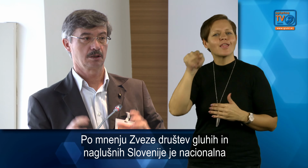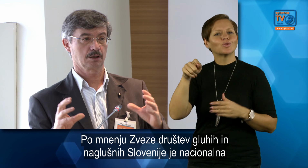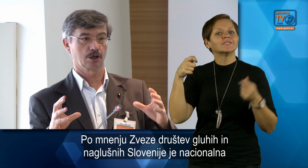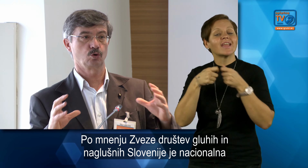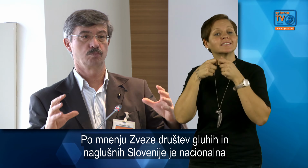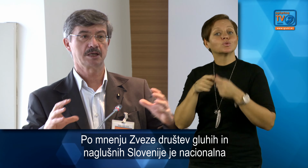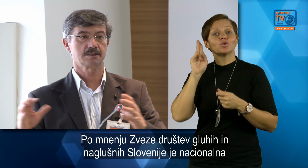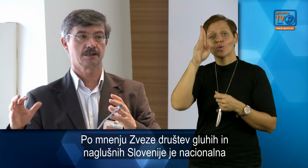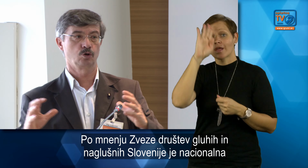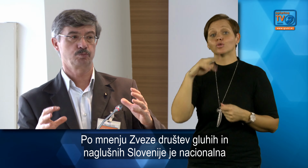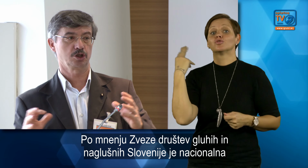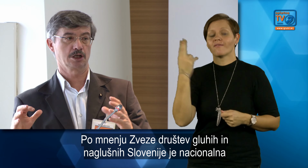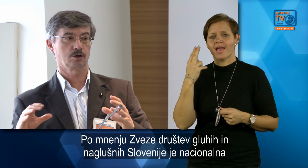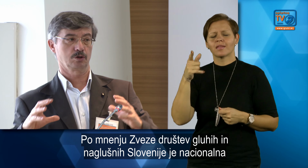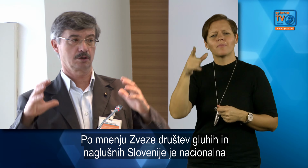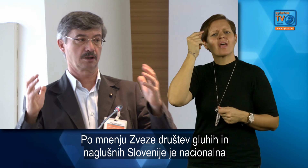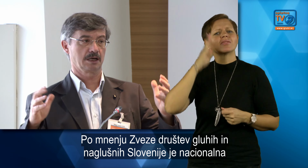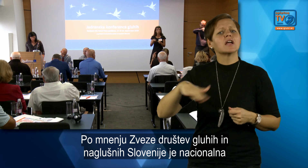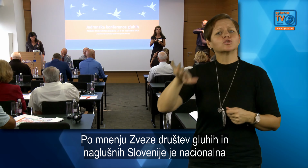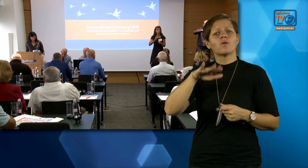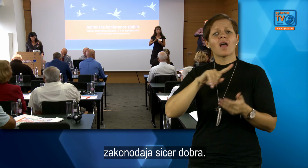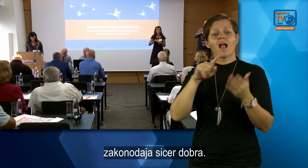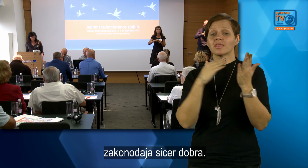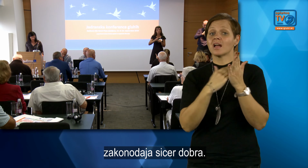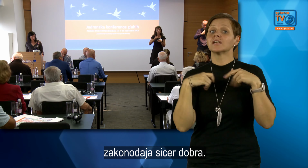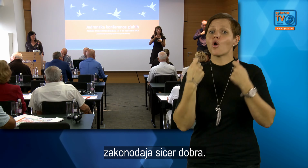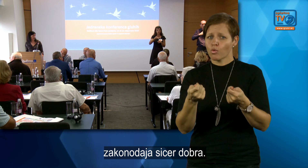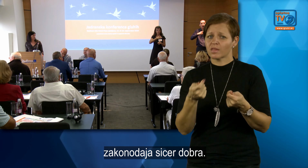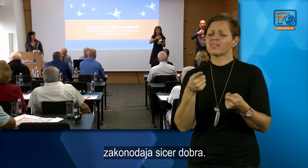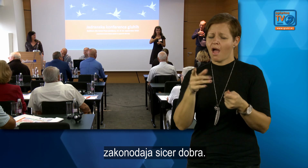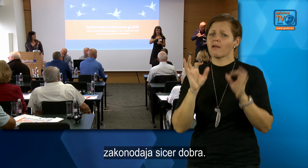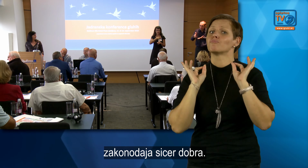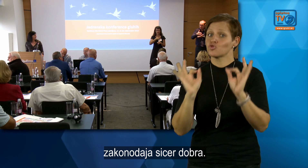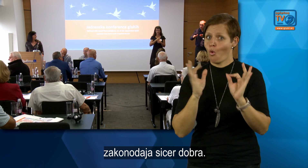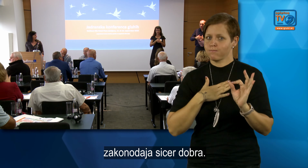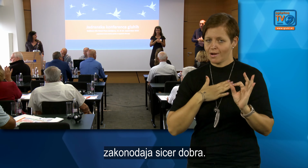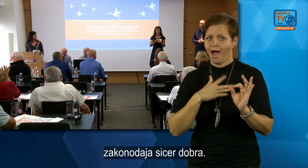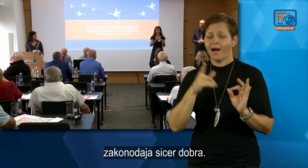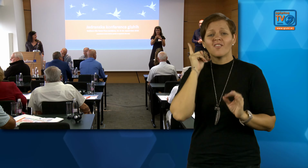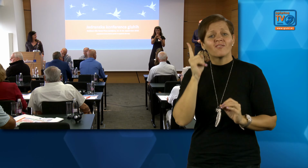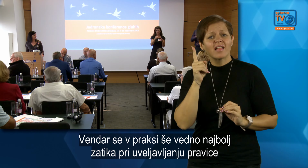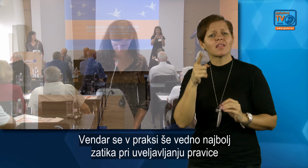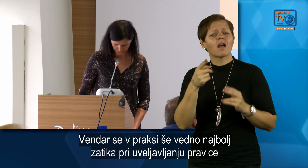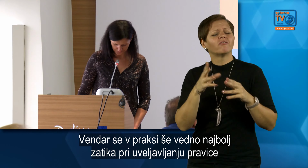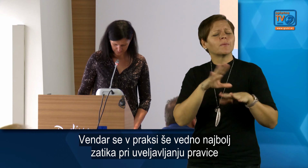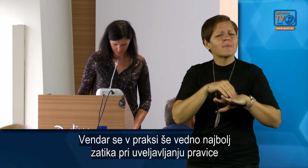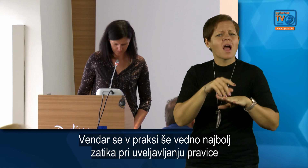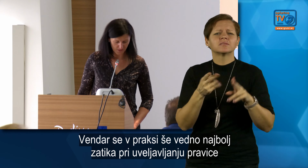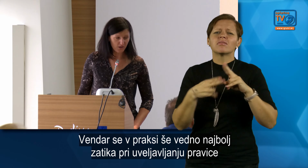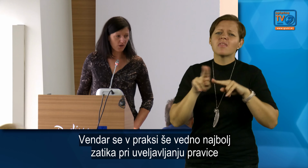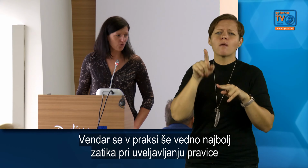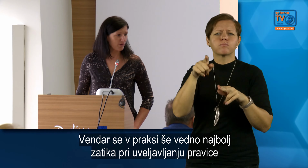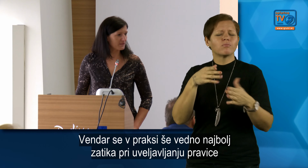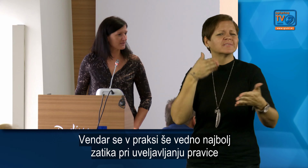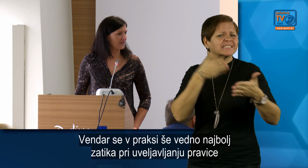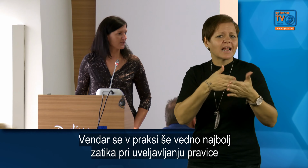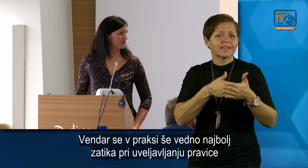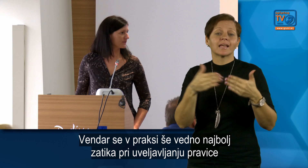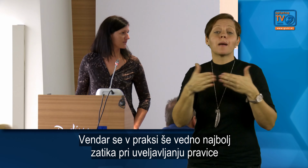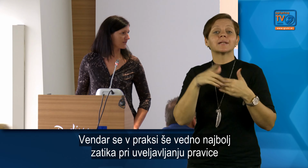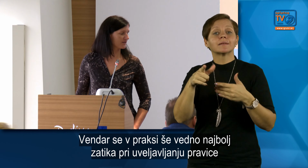mnenju Zveze društev gluhih in naglušnih Slovenije je nacionalna zakonodaja sicer dobra, vendar se v praksi še